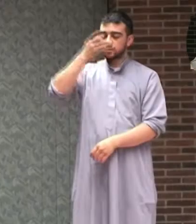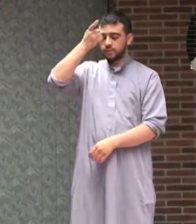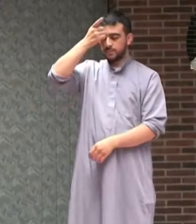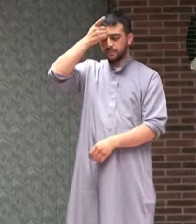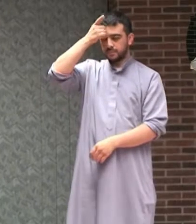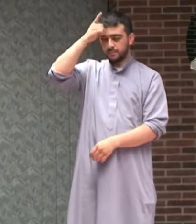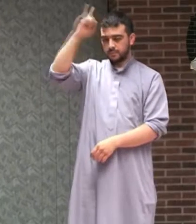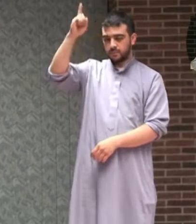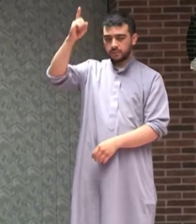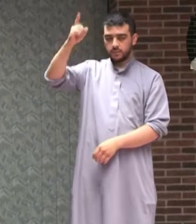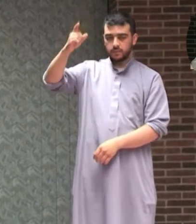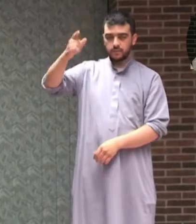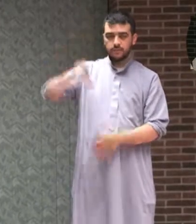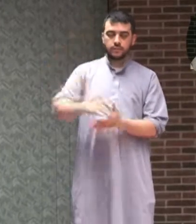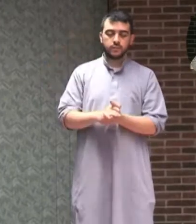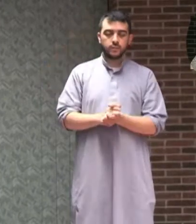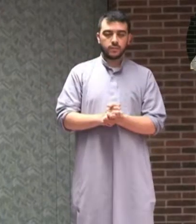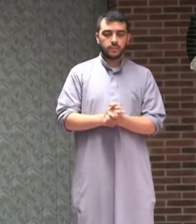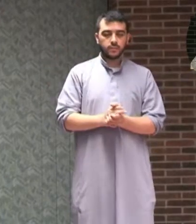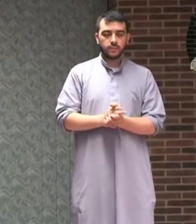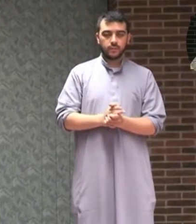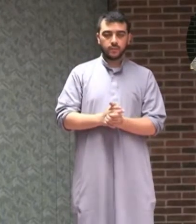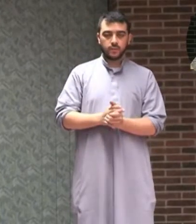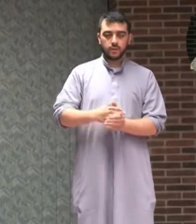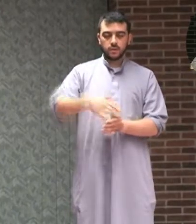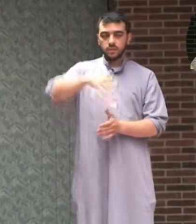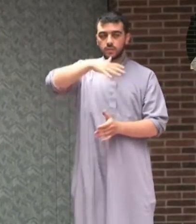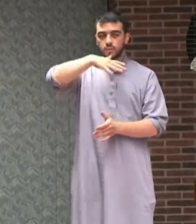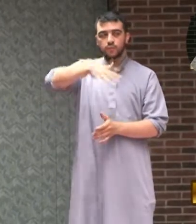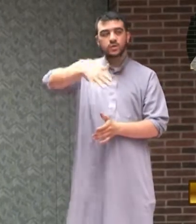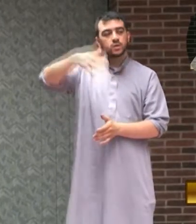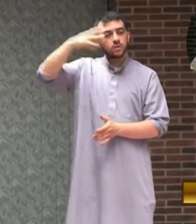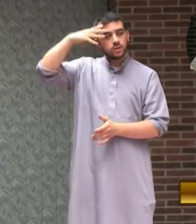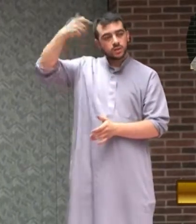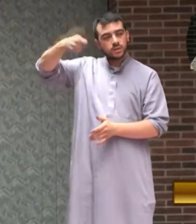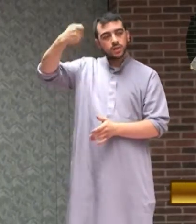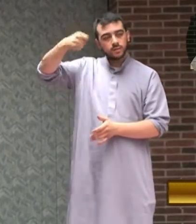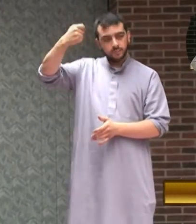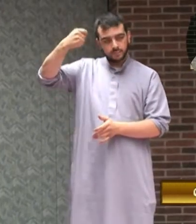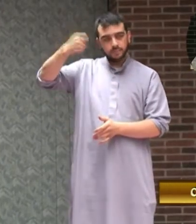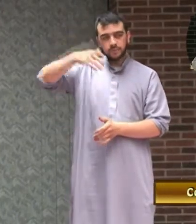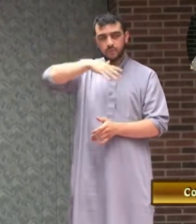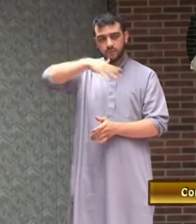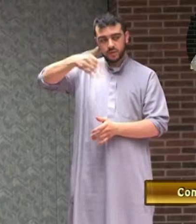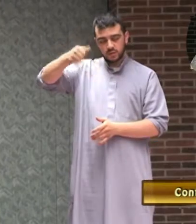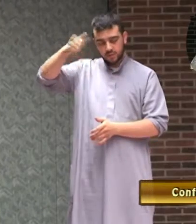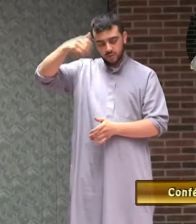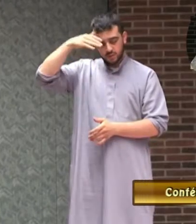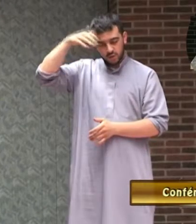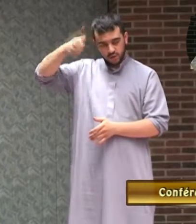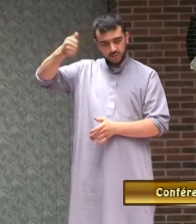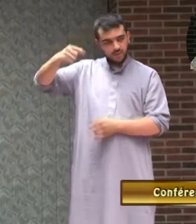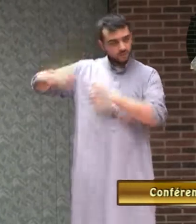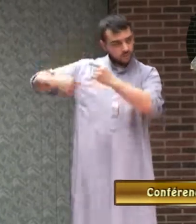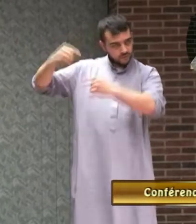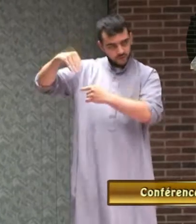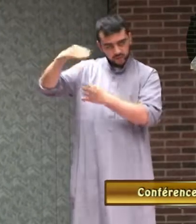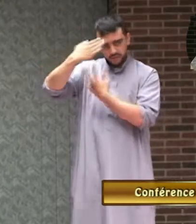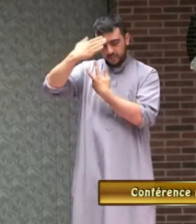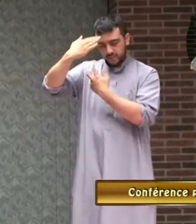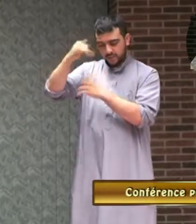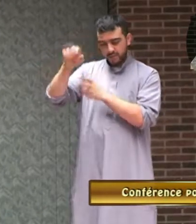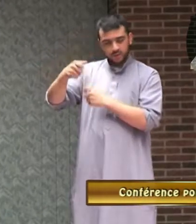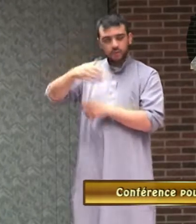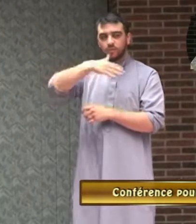الحمد لله رب العالمين وأصلي وأسلم على أشرف الأنبياء والسيد المرسلين نبينا محمد وعلى